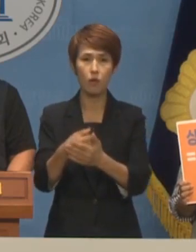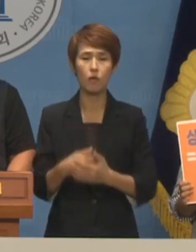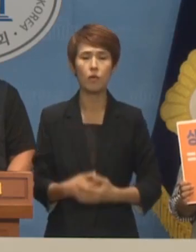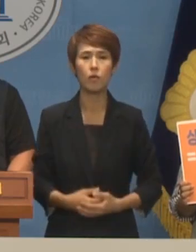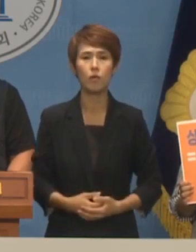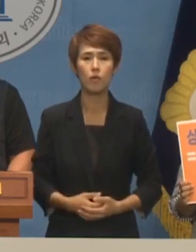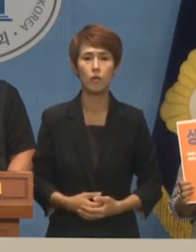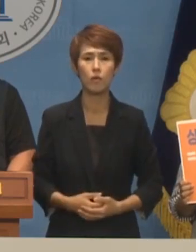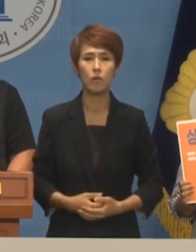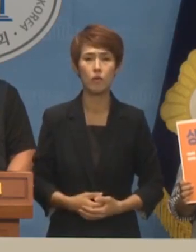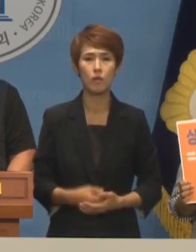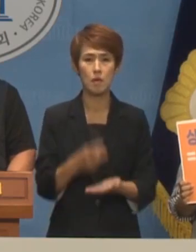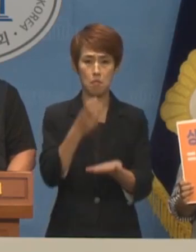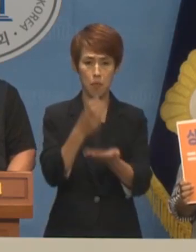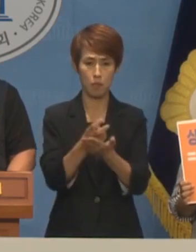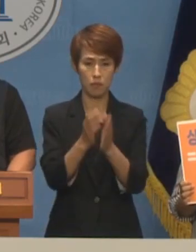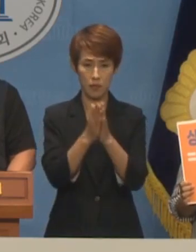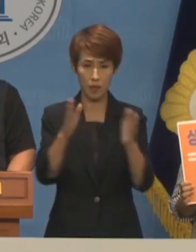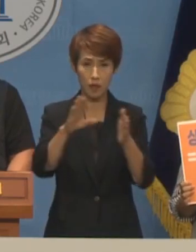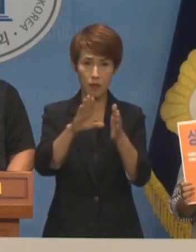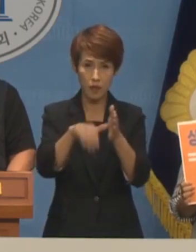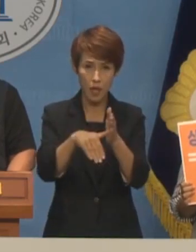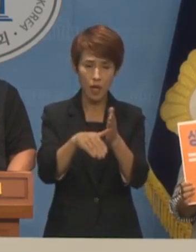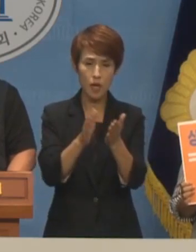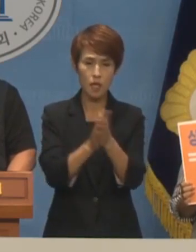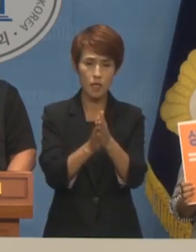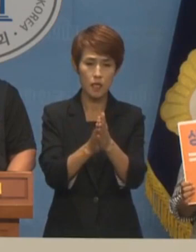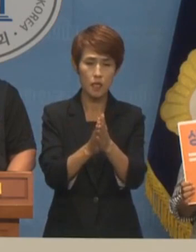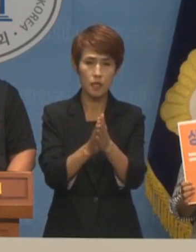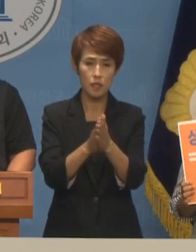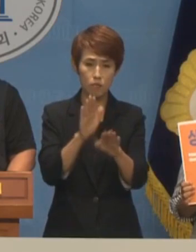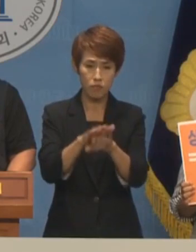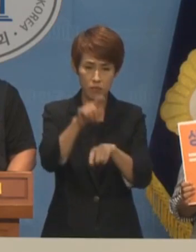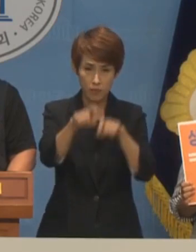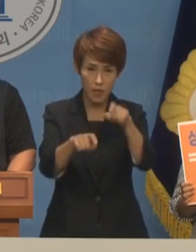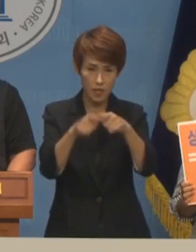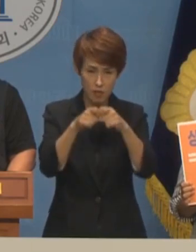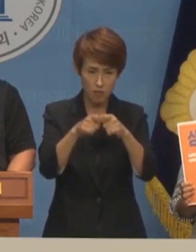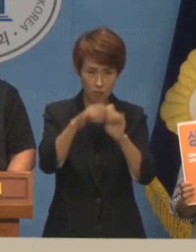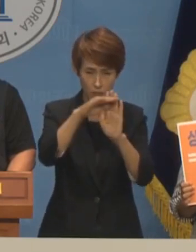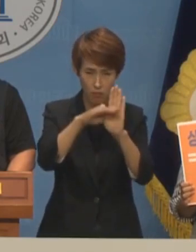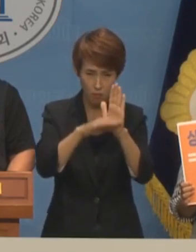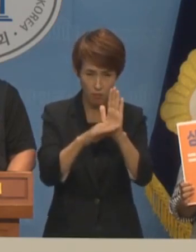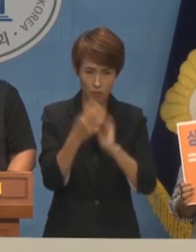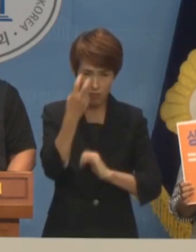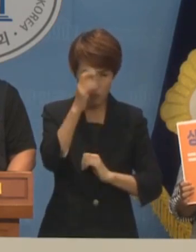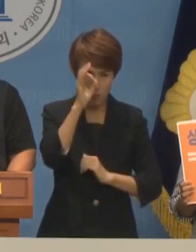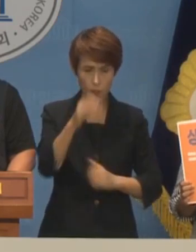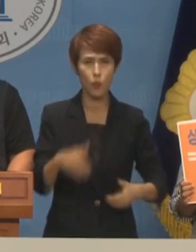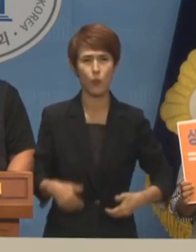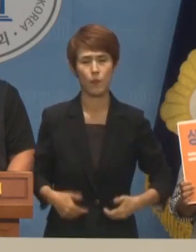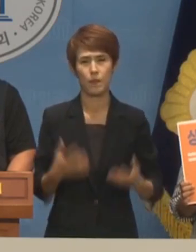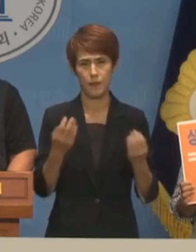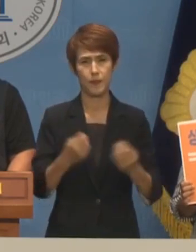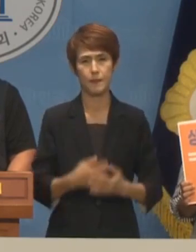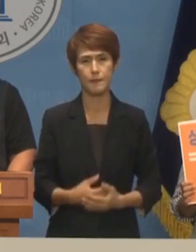요구 등 법 시행에 있어 시행령에 더 세밀히 관여해야 될 내용들이 더